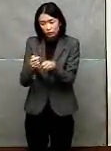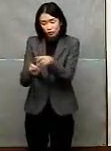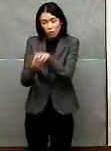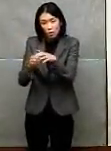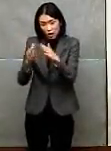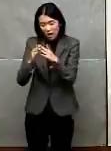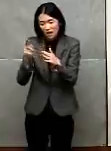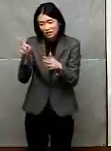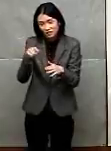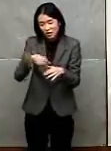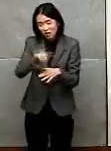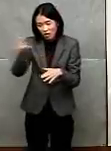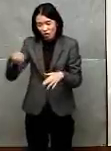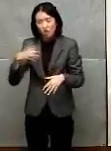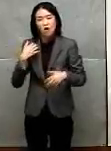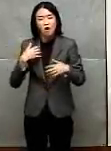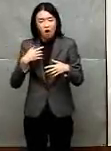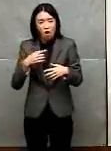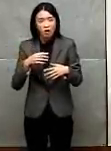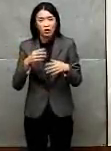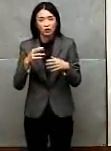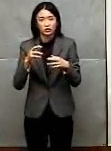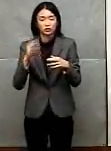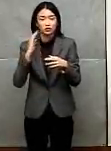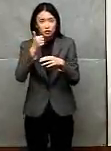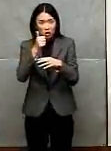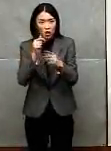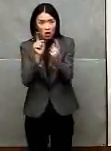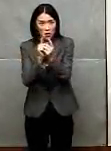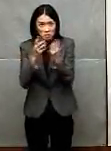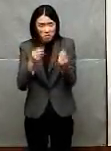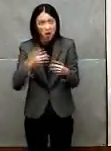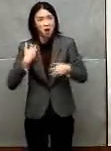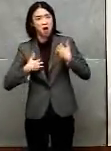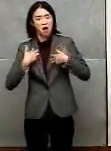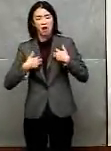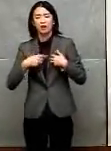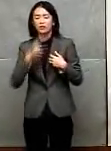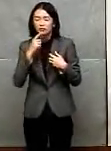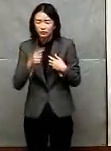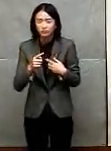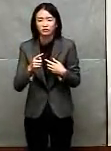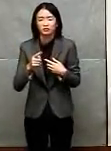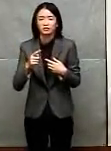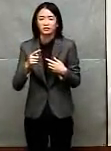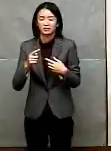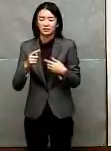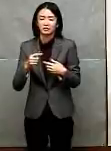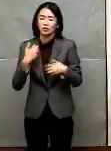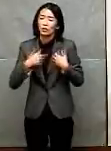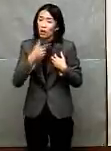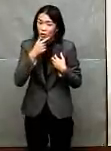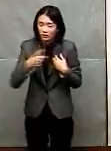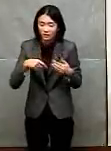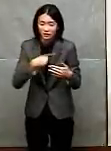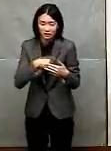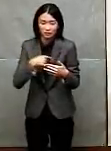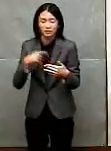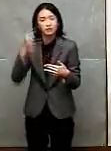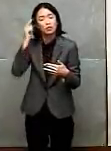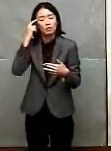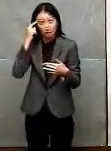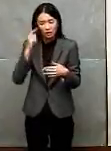あったので、それで皆さんにちょっとそれを写真とですね内容です